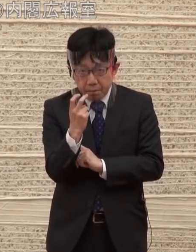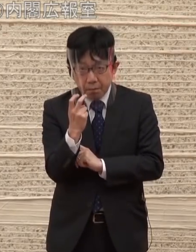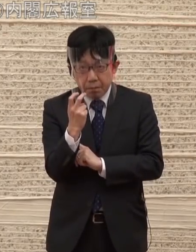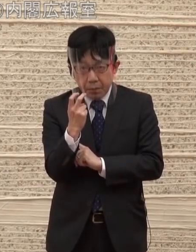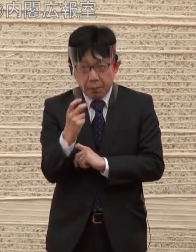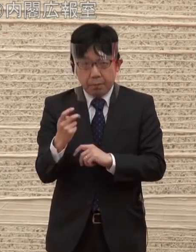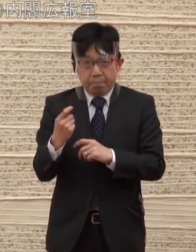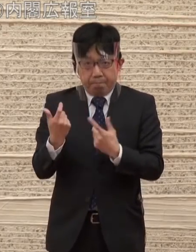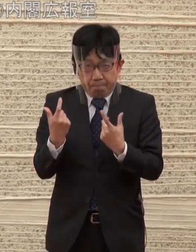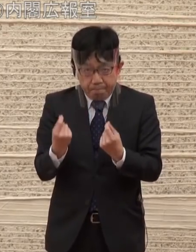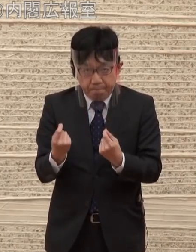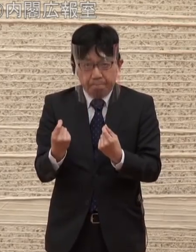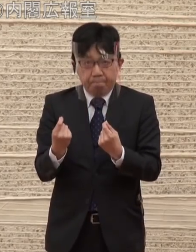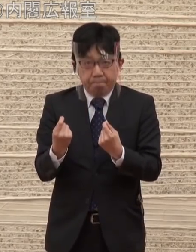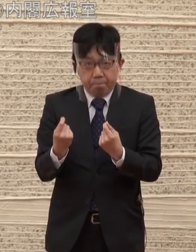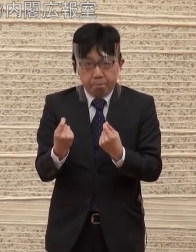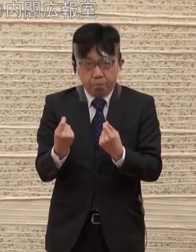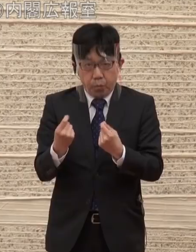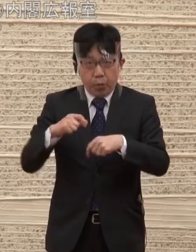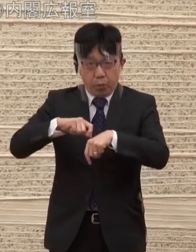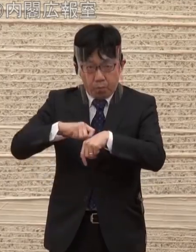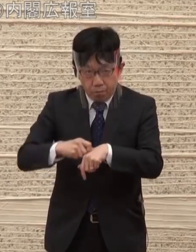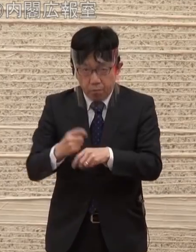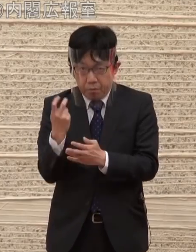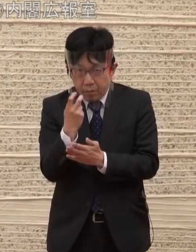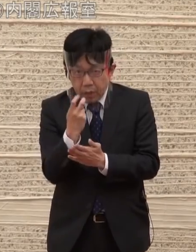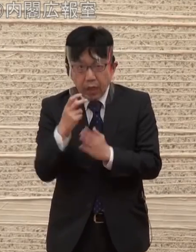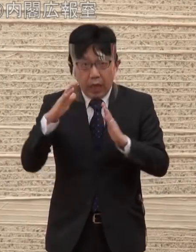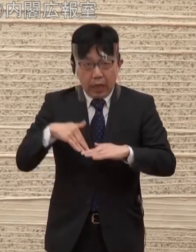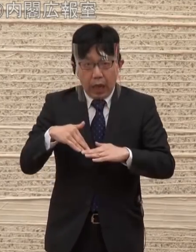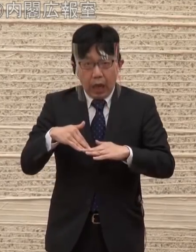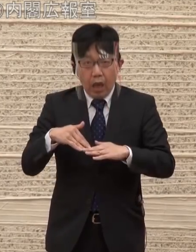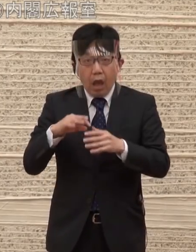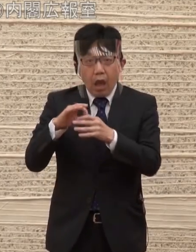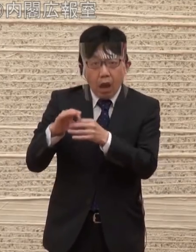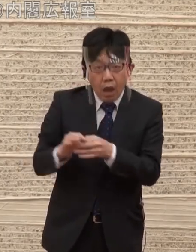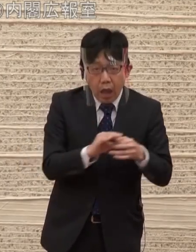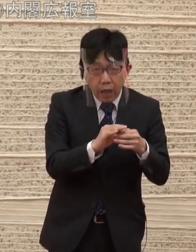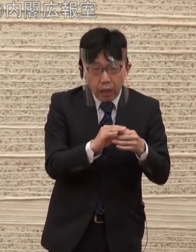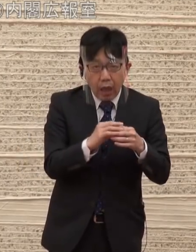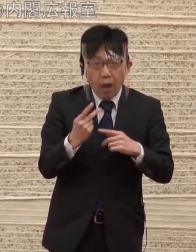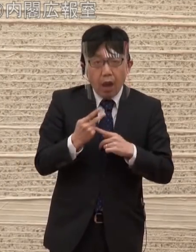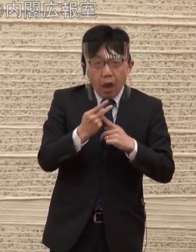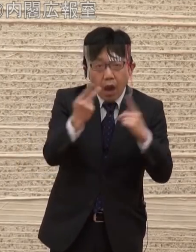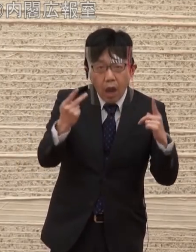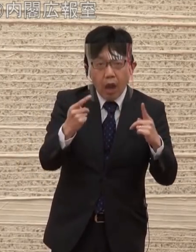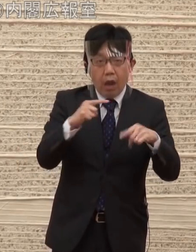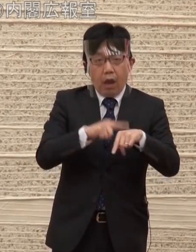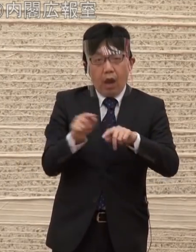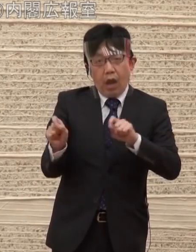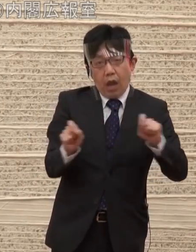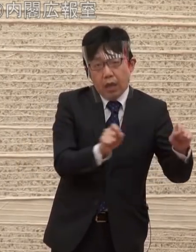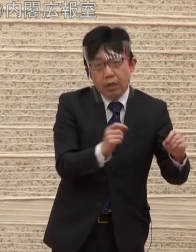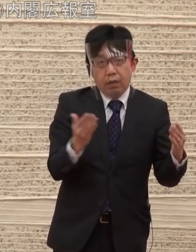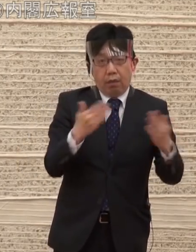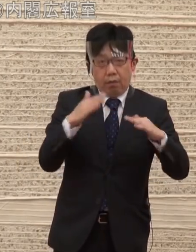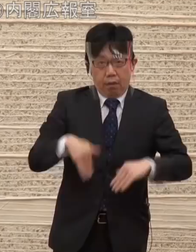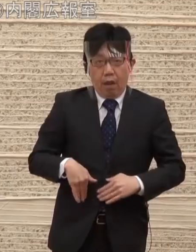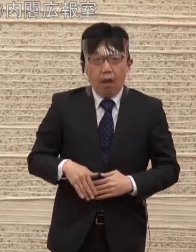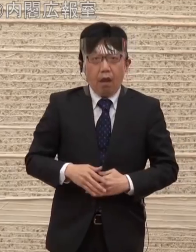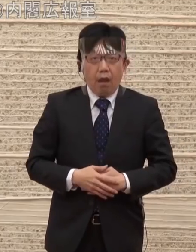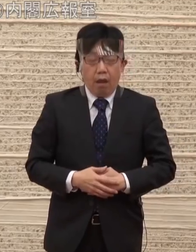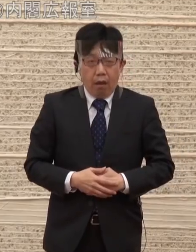てですね配布が予想より遅れているのは事実だろうと思いますあの